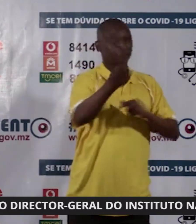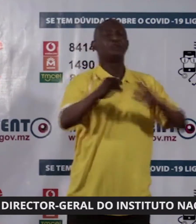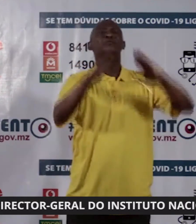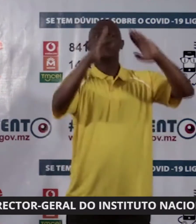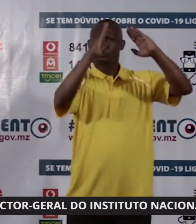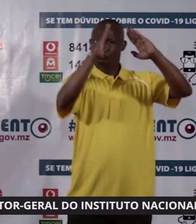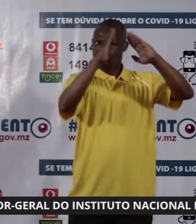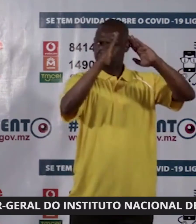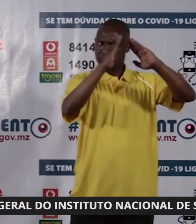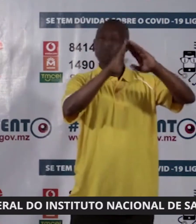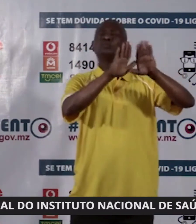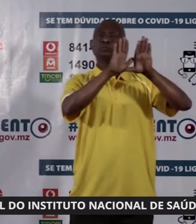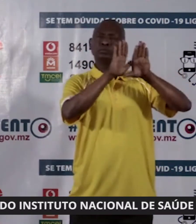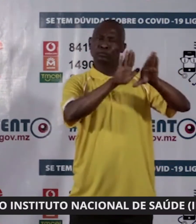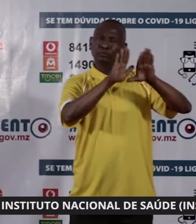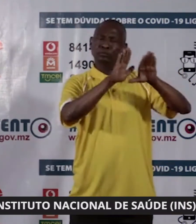em isolamento domiciliar.